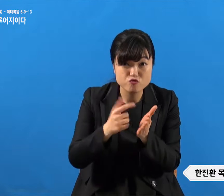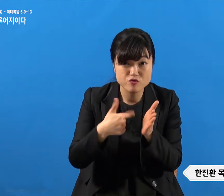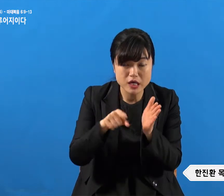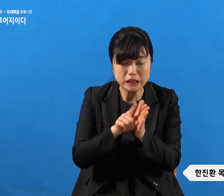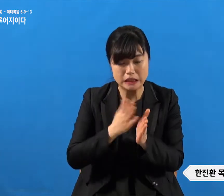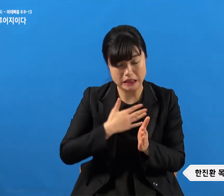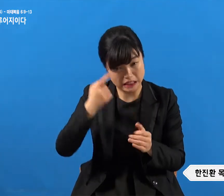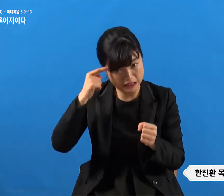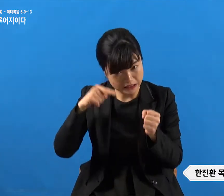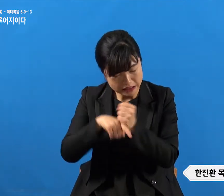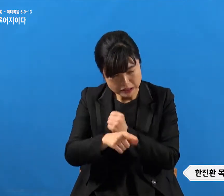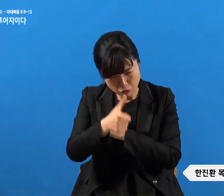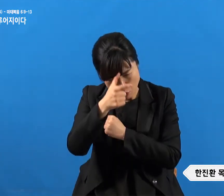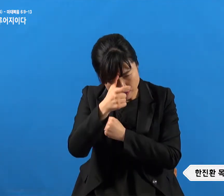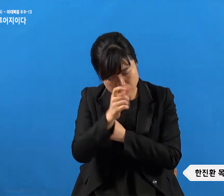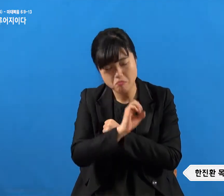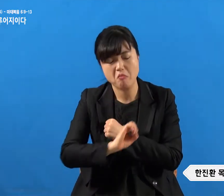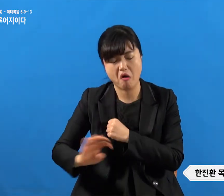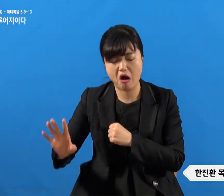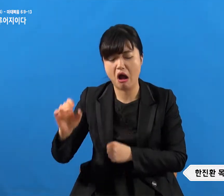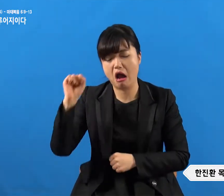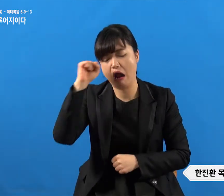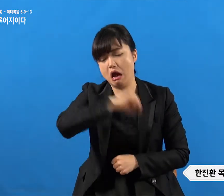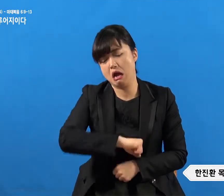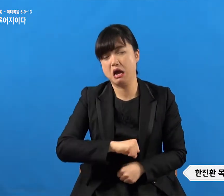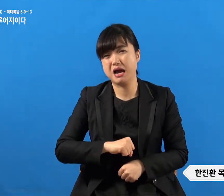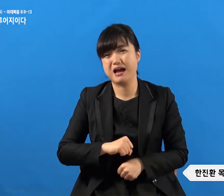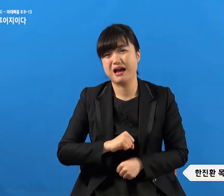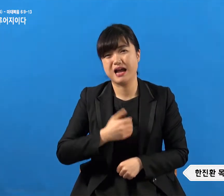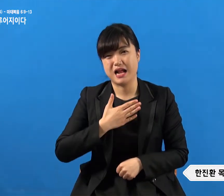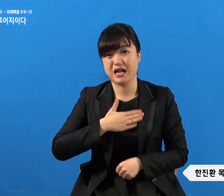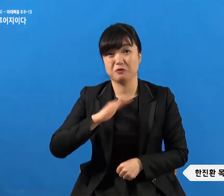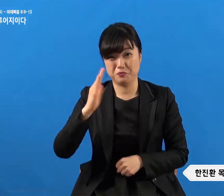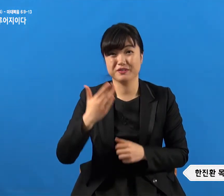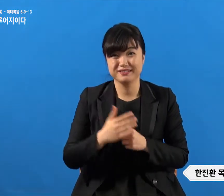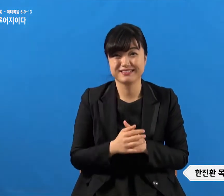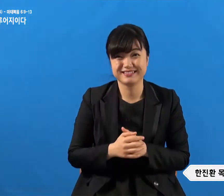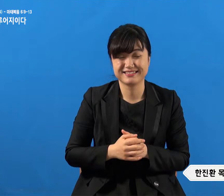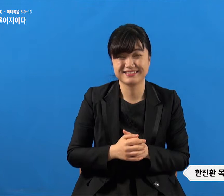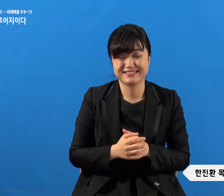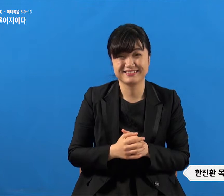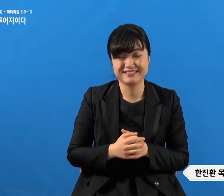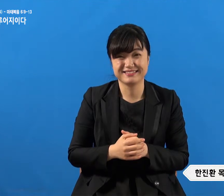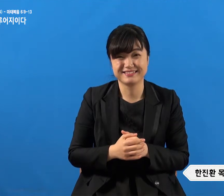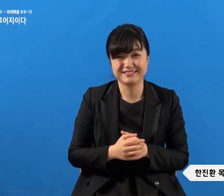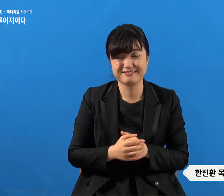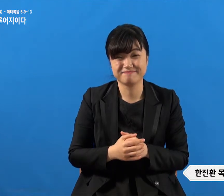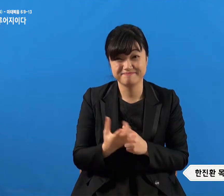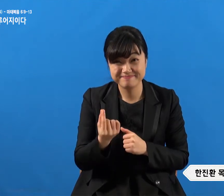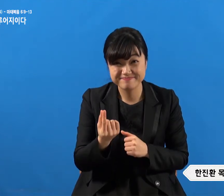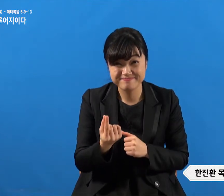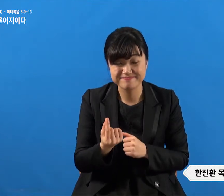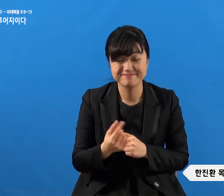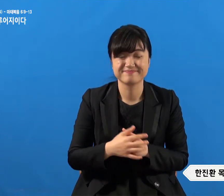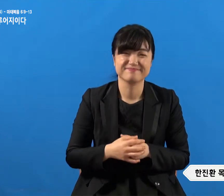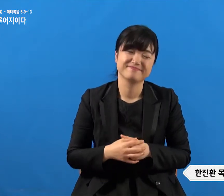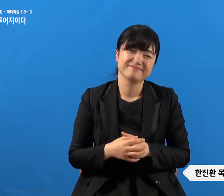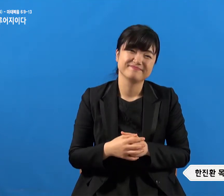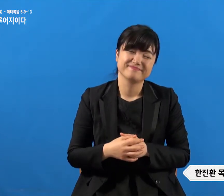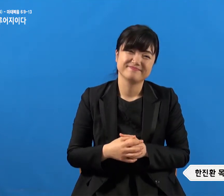내 뜻부터 내려놓는 것이 급선무구나. 그걸 깨달으시지요?